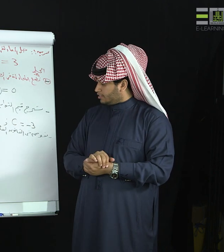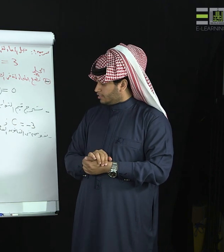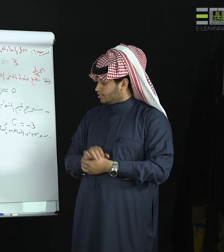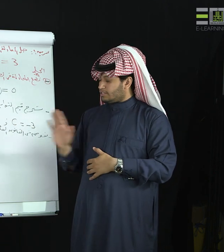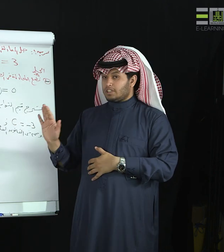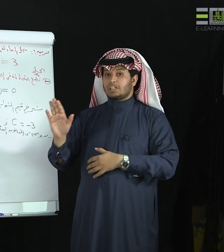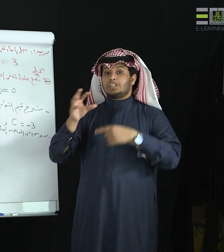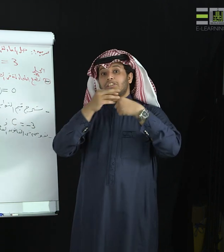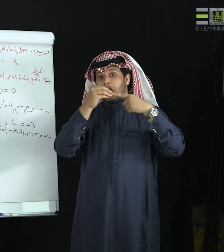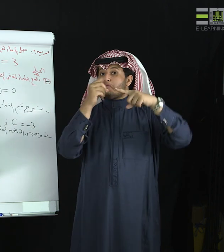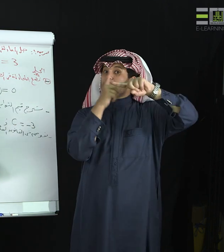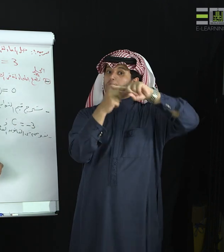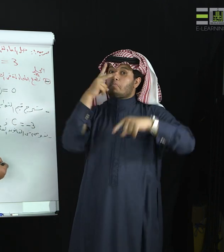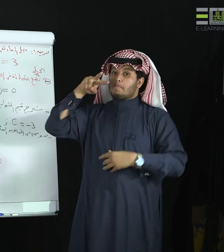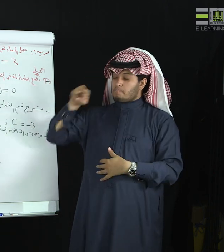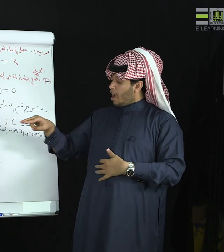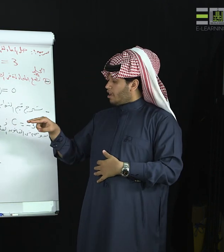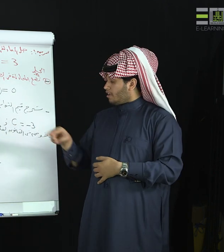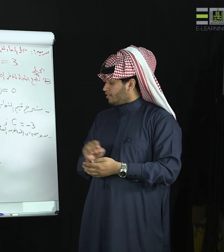سالب او موجب